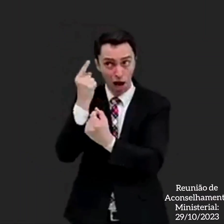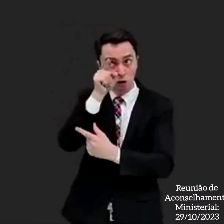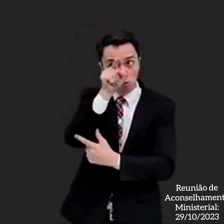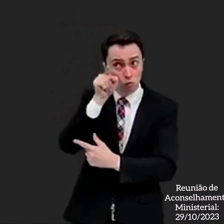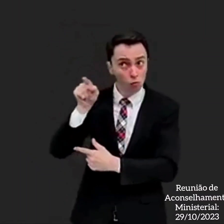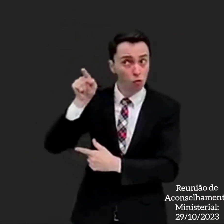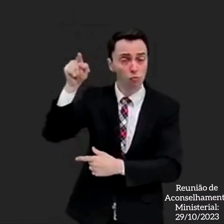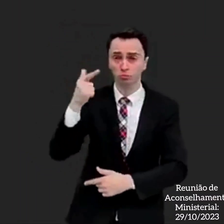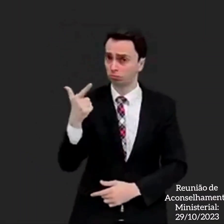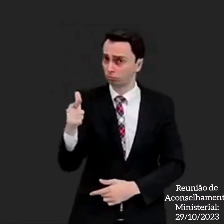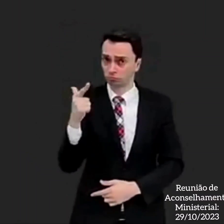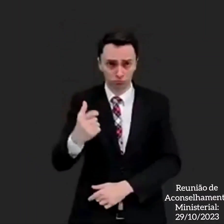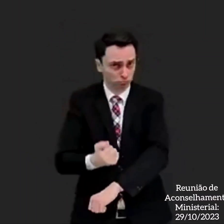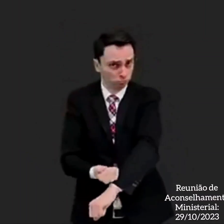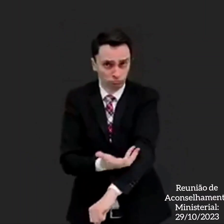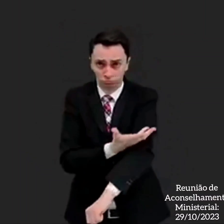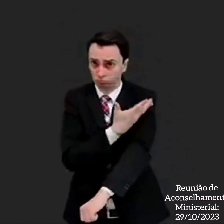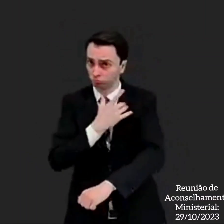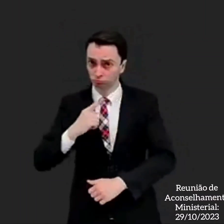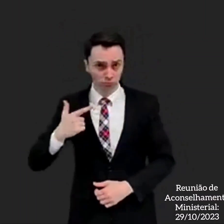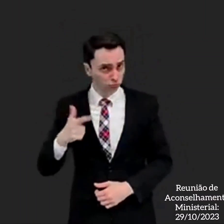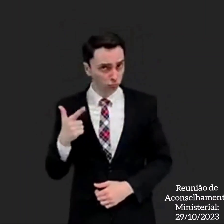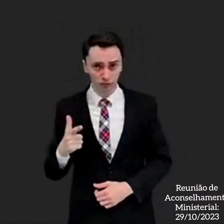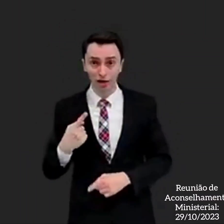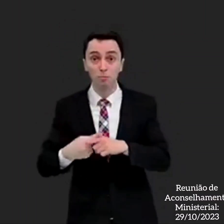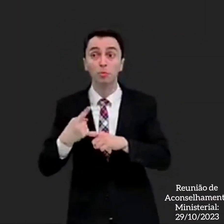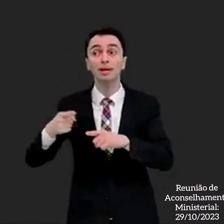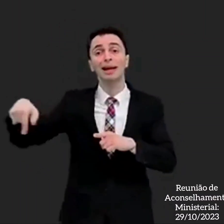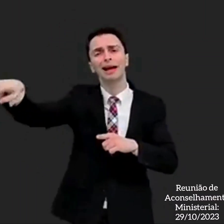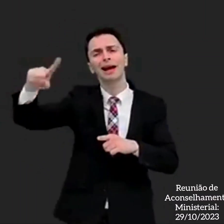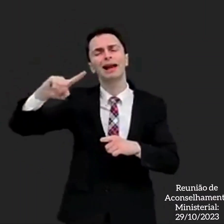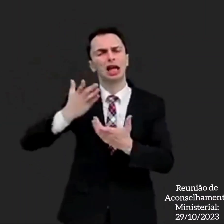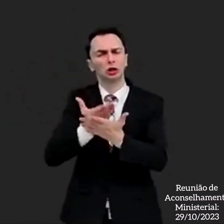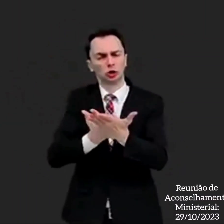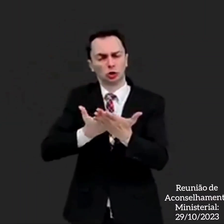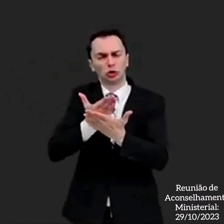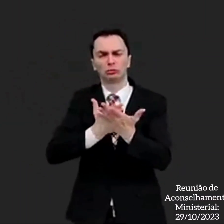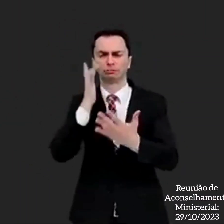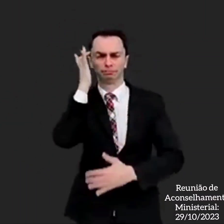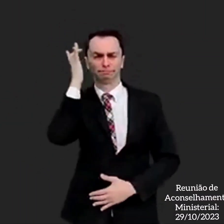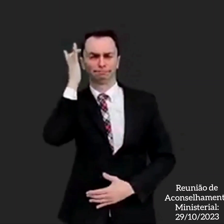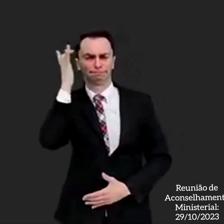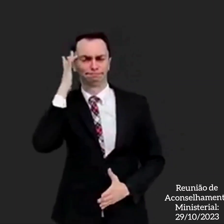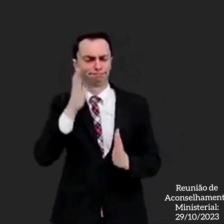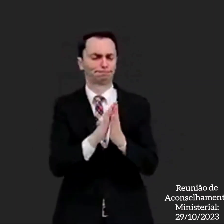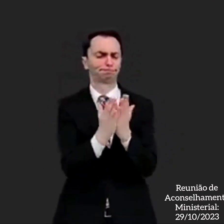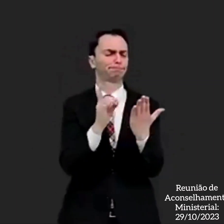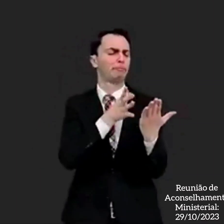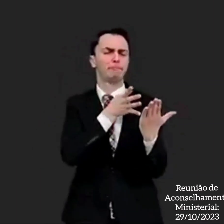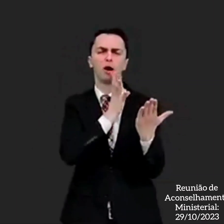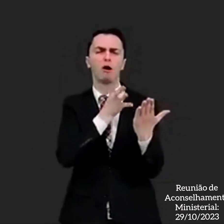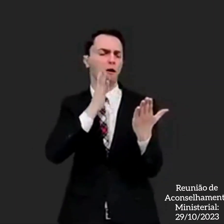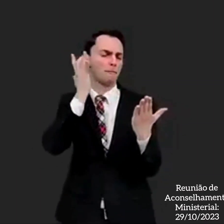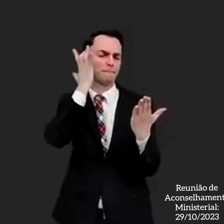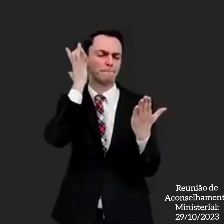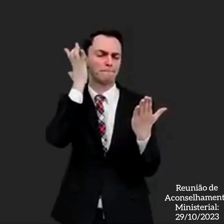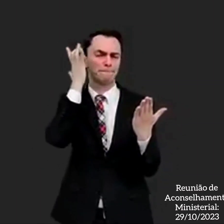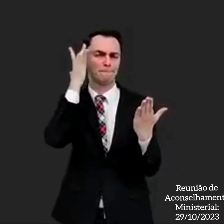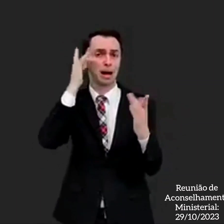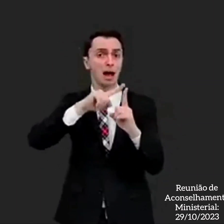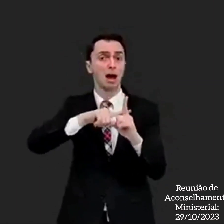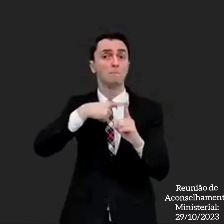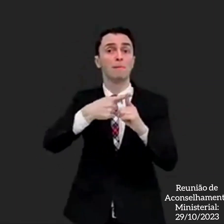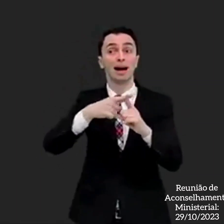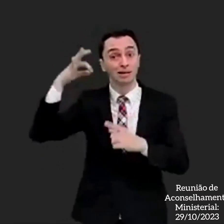o resultado do excesso de conhecimento intelectual associado à triste falta de convívio com